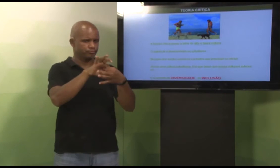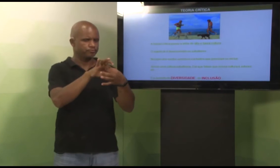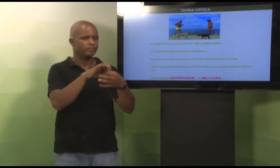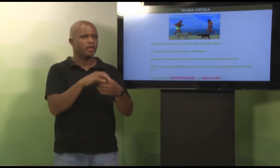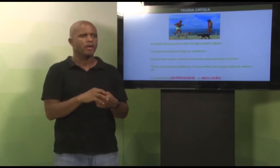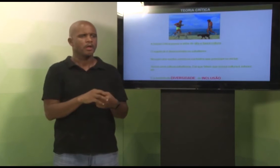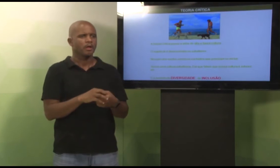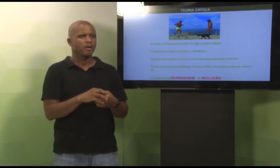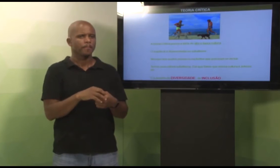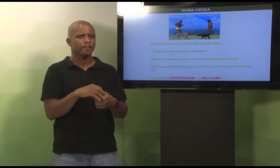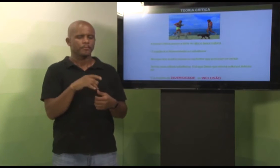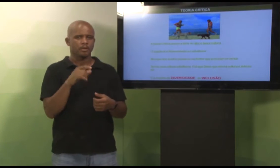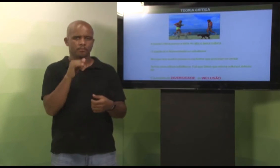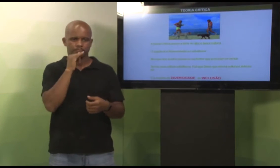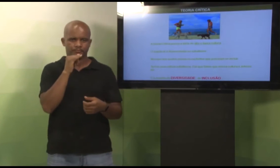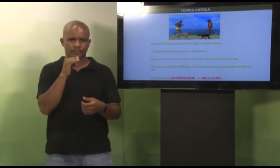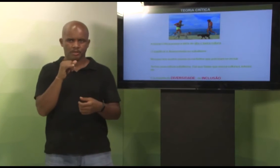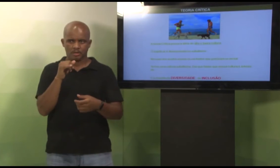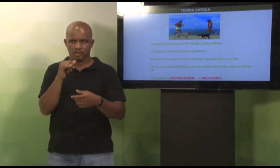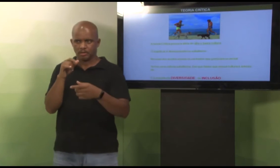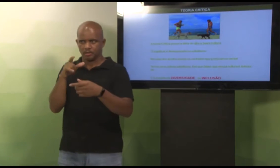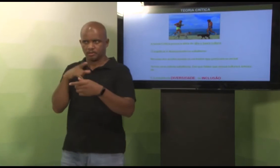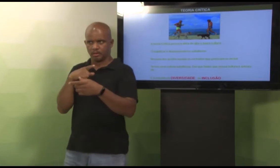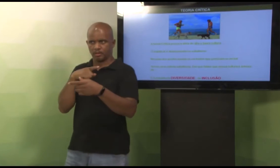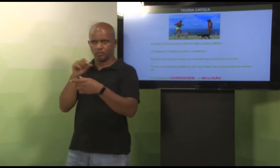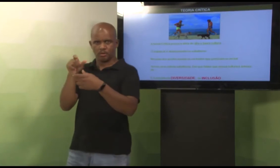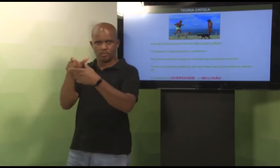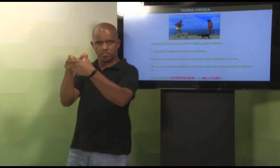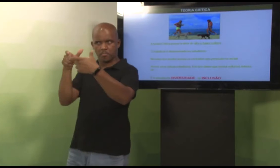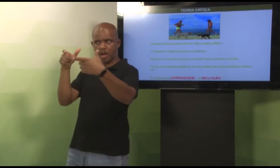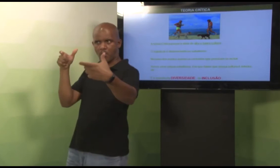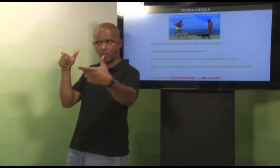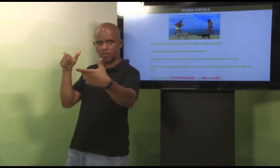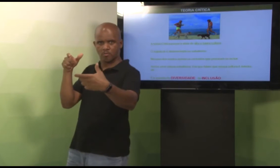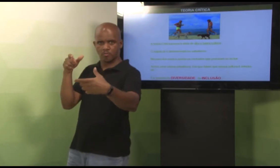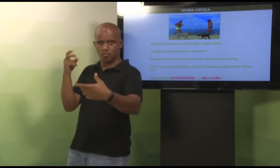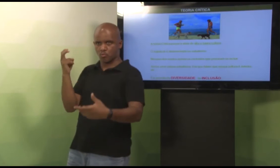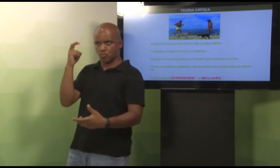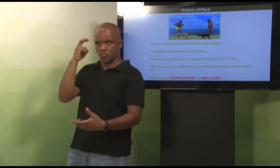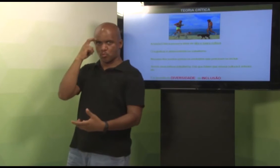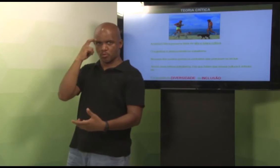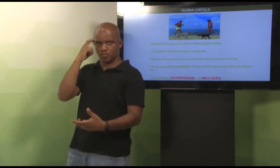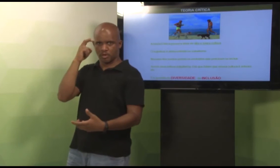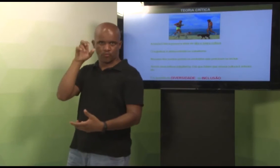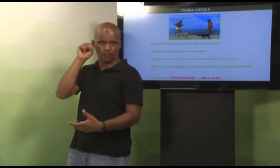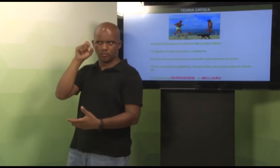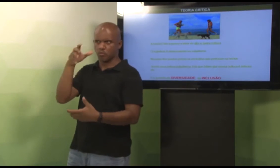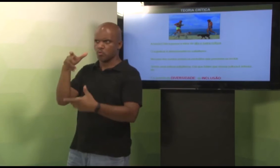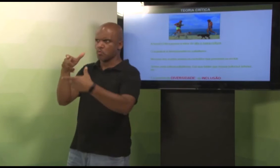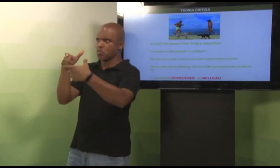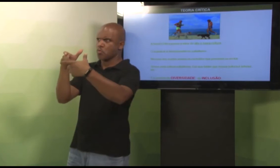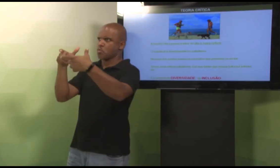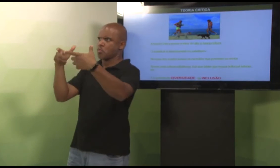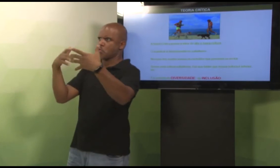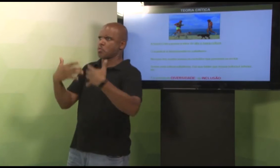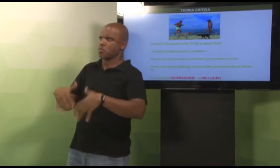ainda relacionado à análise do discurso. Por exemplo, temos uma cultura